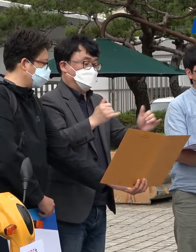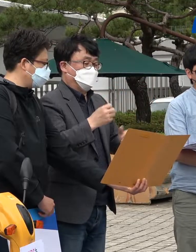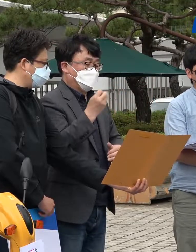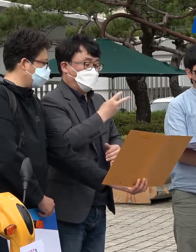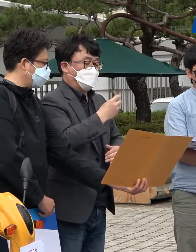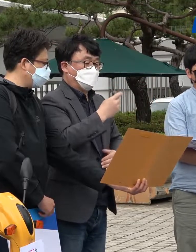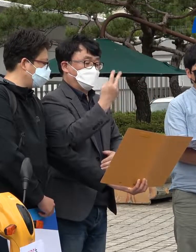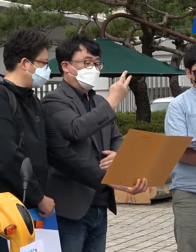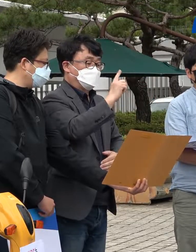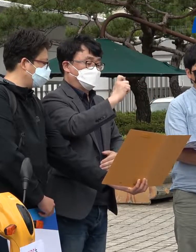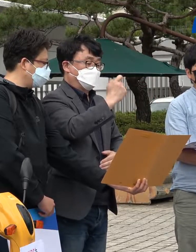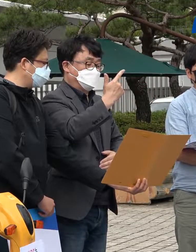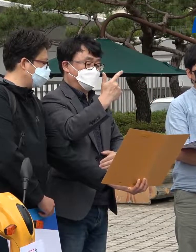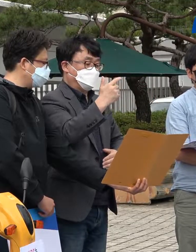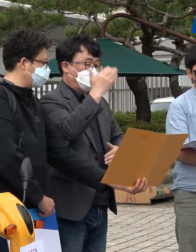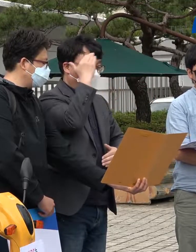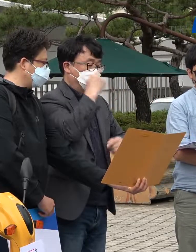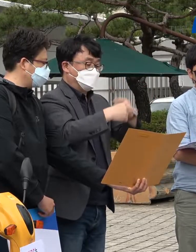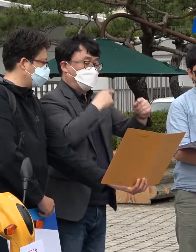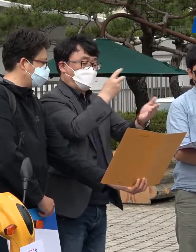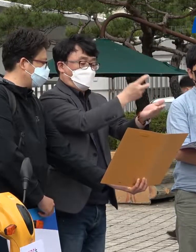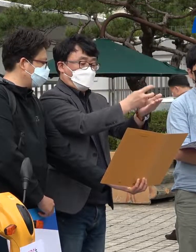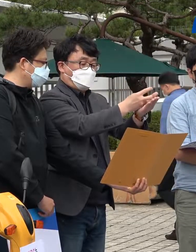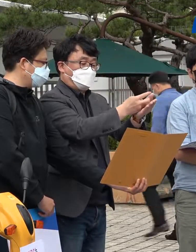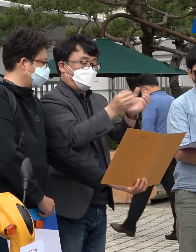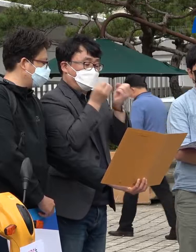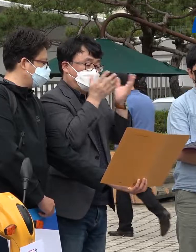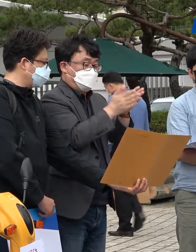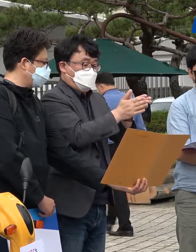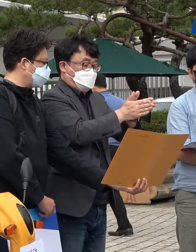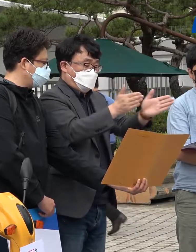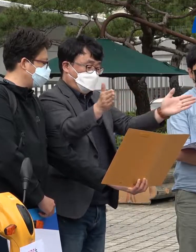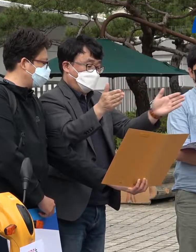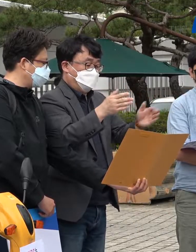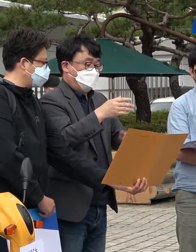국민입니다. 그리고 2016년